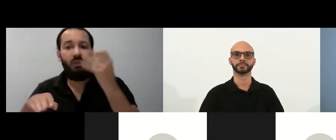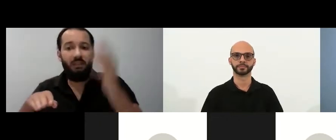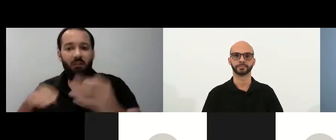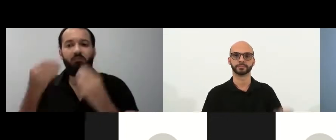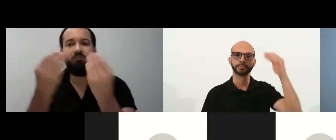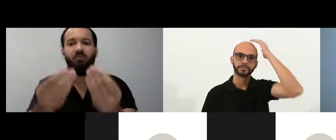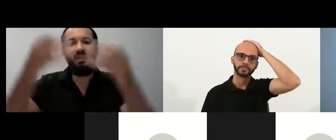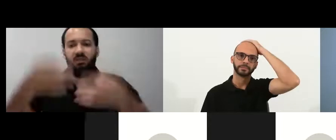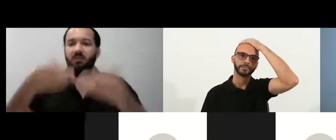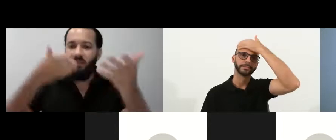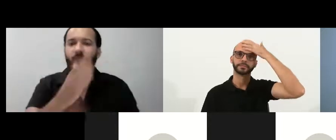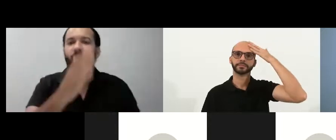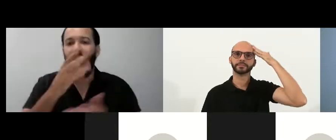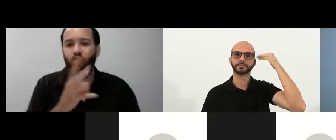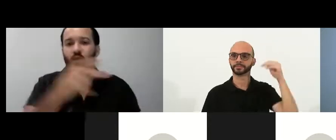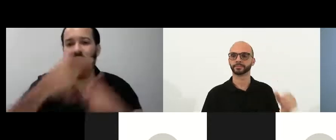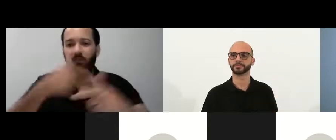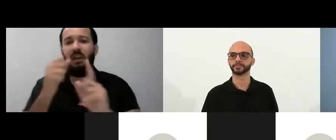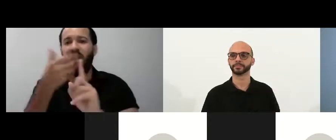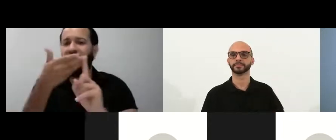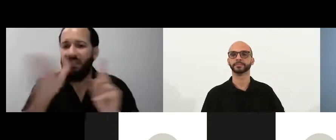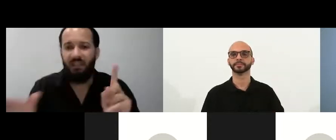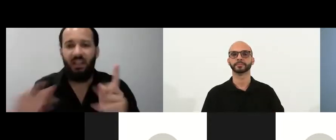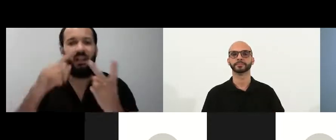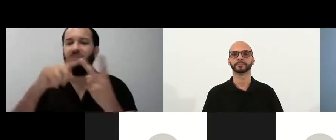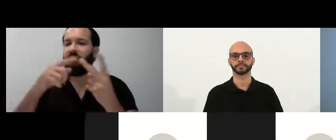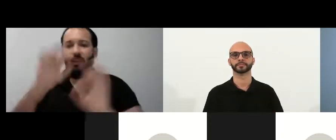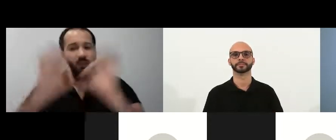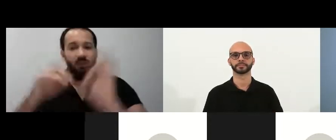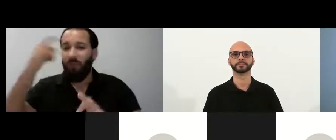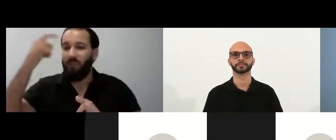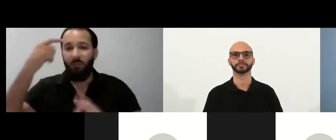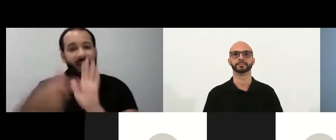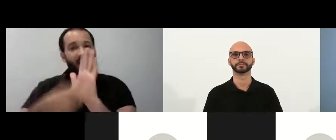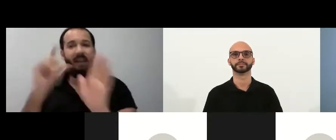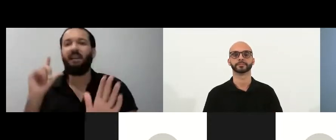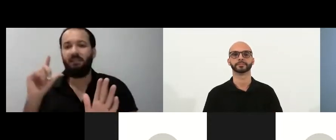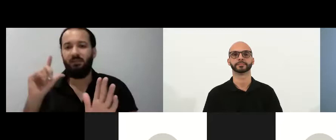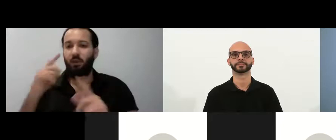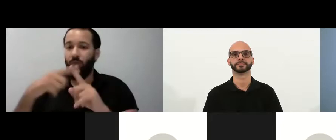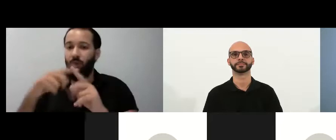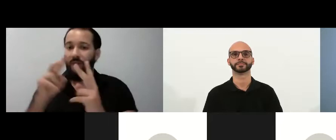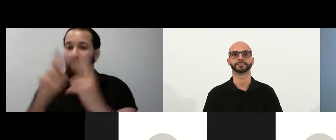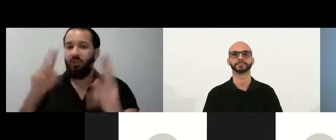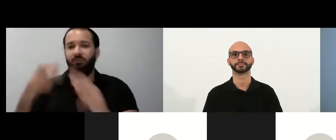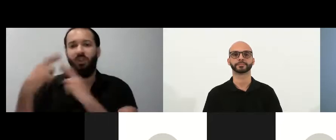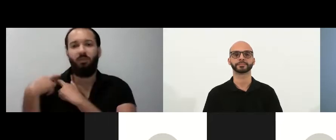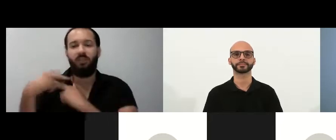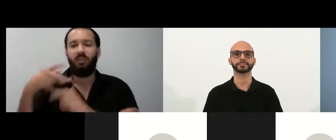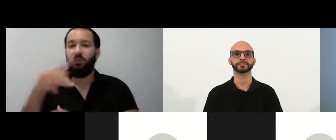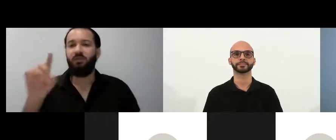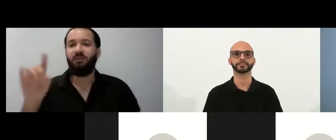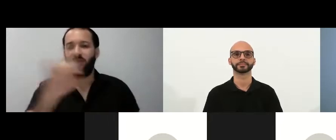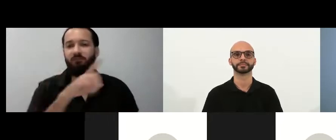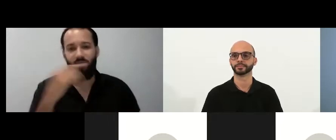me organizado para quando chegasse o próximo semestre já dar para os alunos de uma forma mais tranquila, organizando com